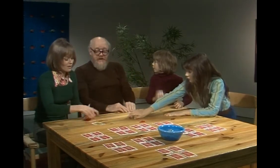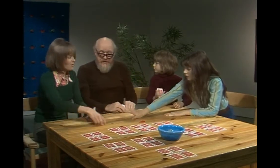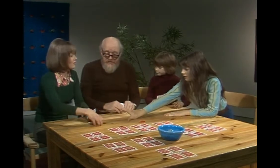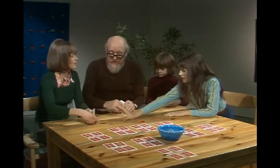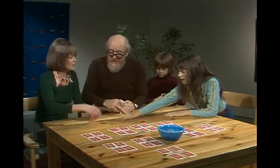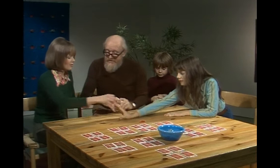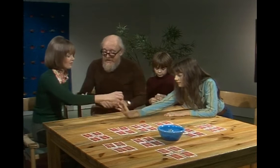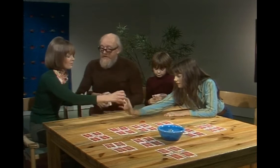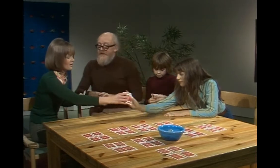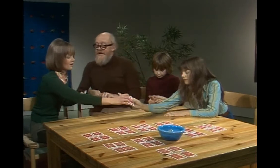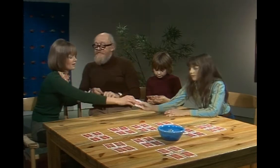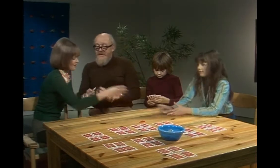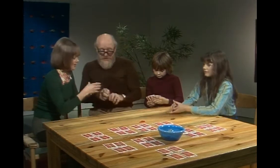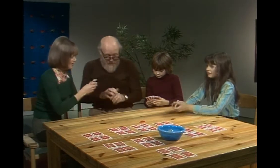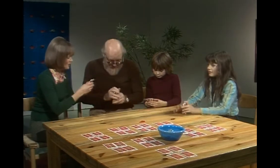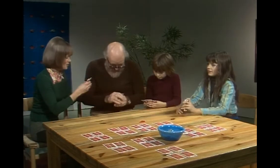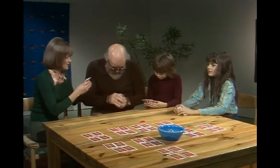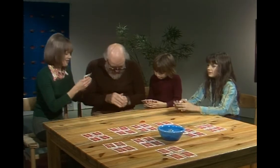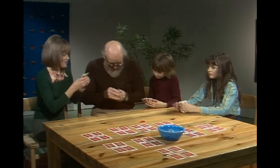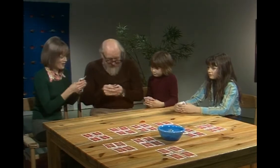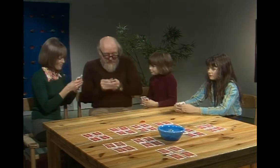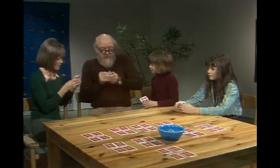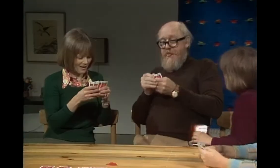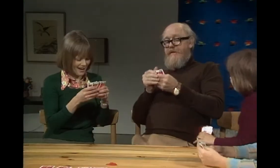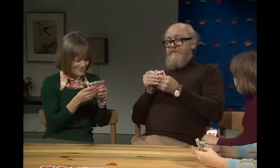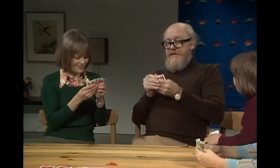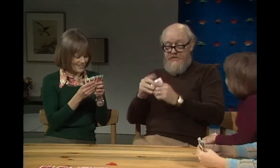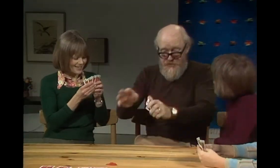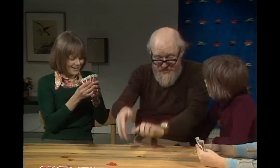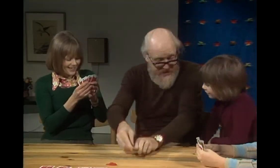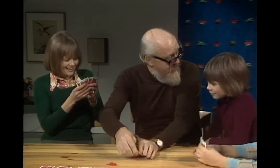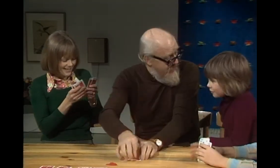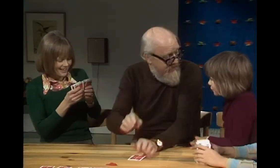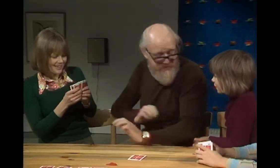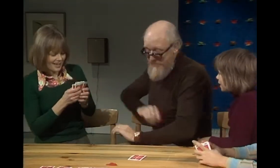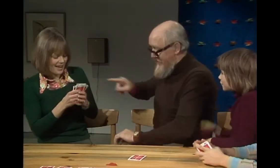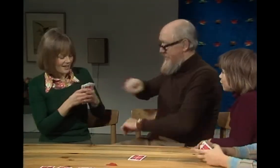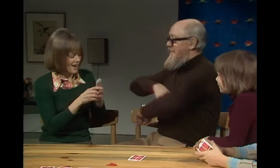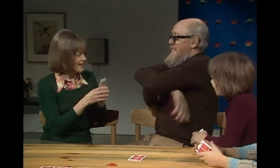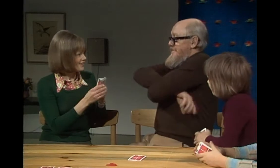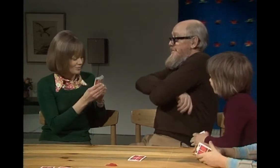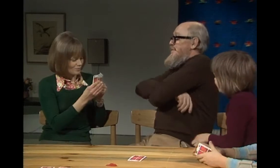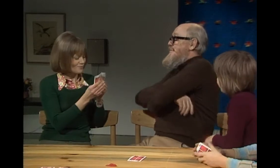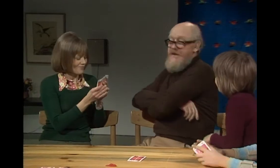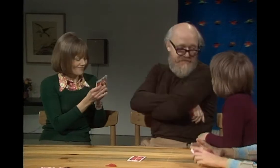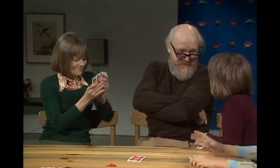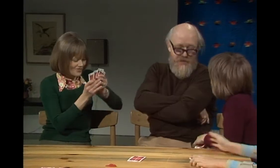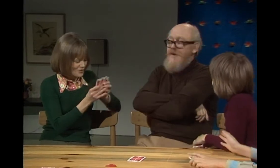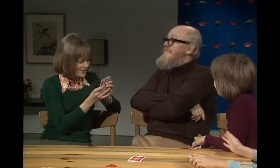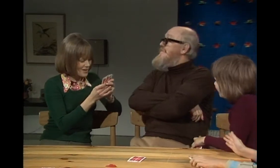Och så ska få höra det på något kort om vi kan. Ja, just det. Jag var lajbans. Jag har något. Nu ska vi se. Ja, de där ska jag ju inte ha. Jag visste, så dum jag är. Nu ska vi se,